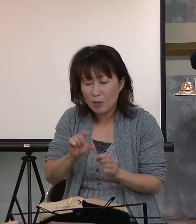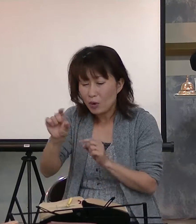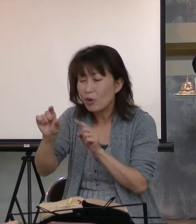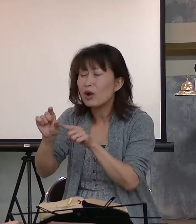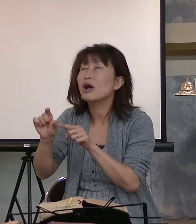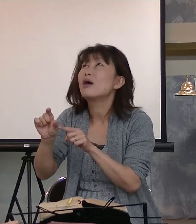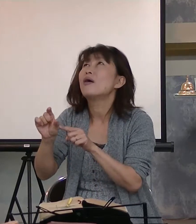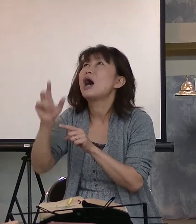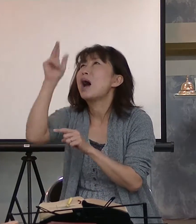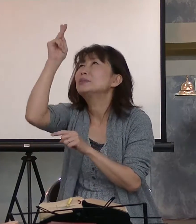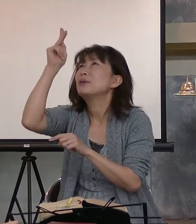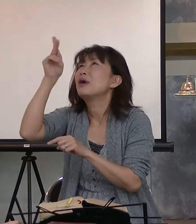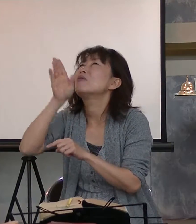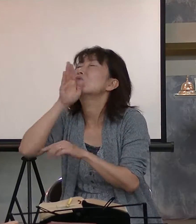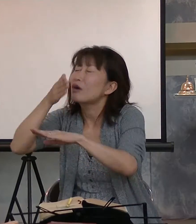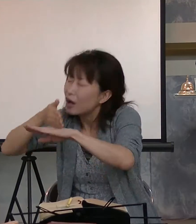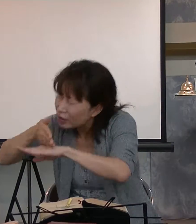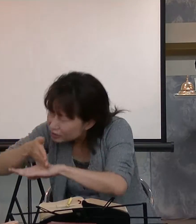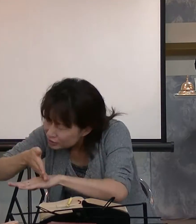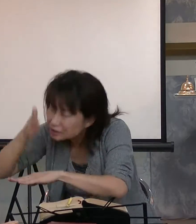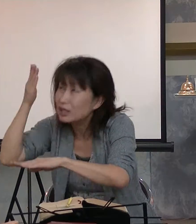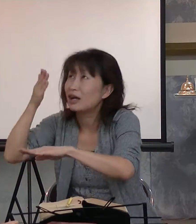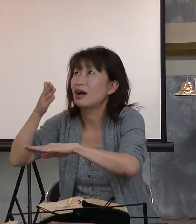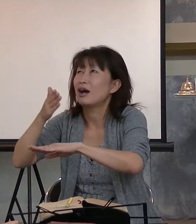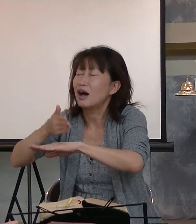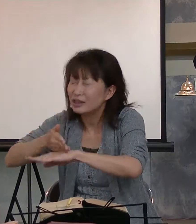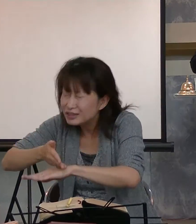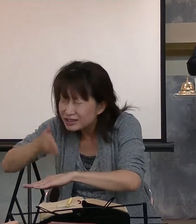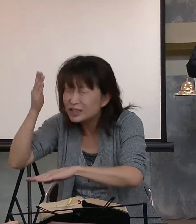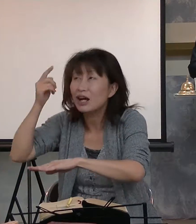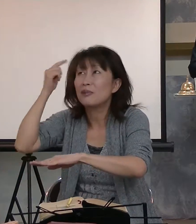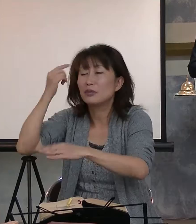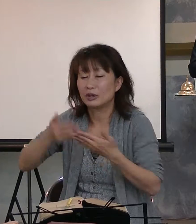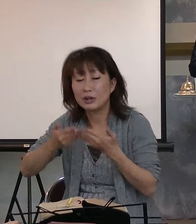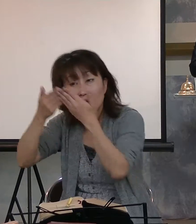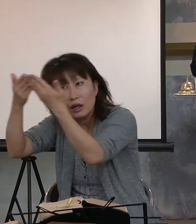という心から感謝を持って献金しないと